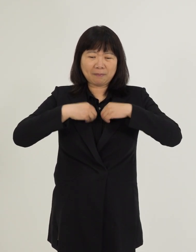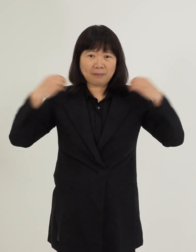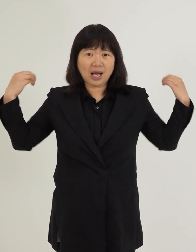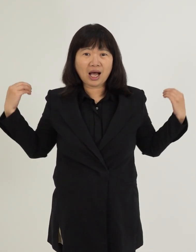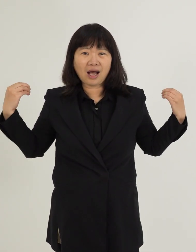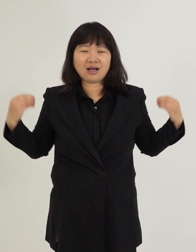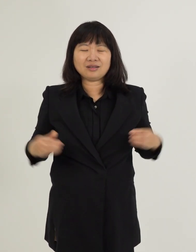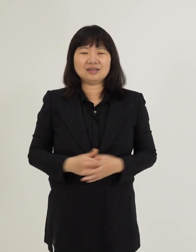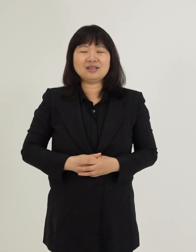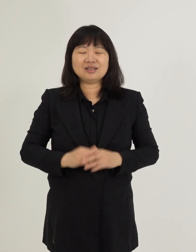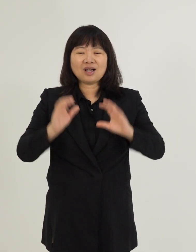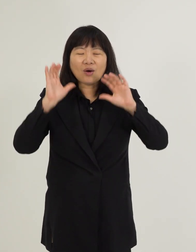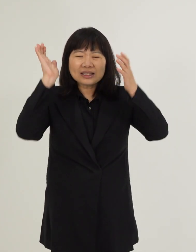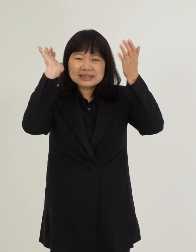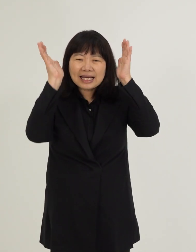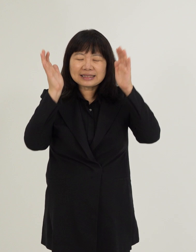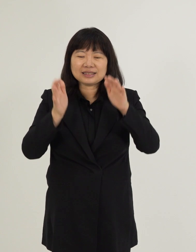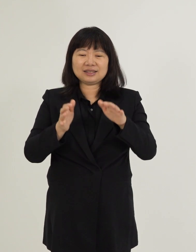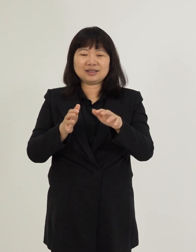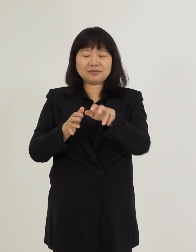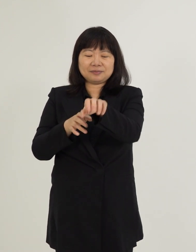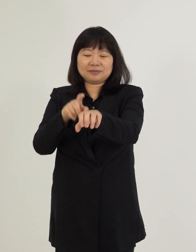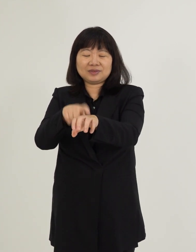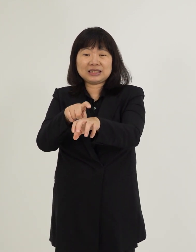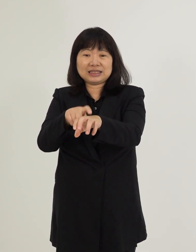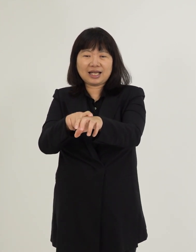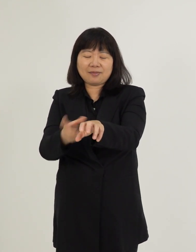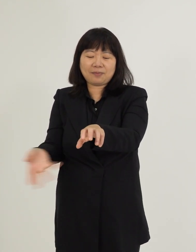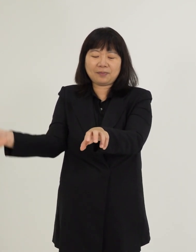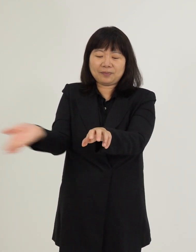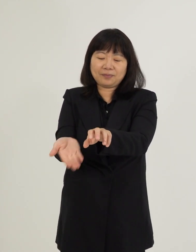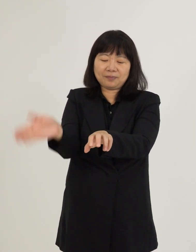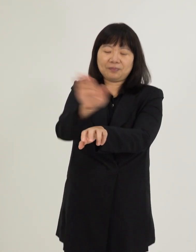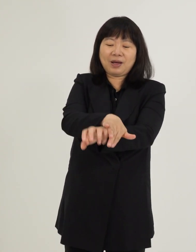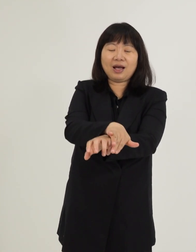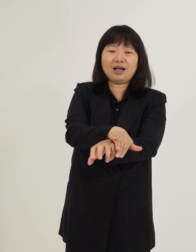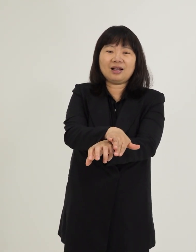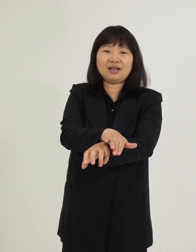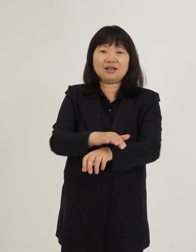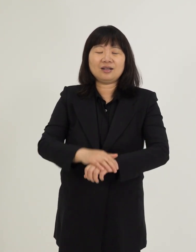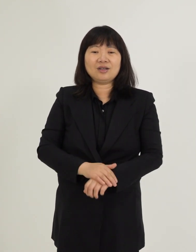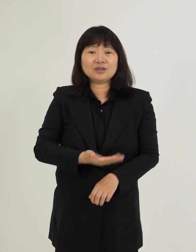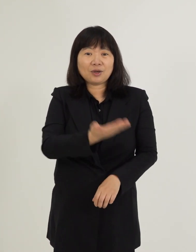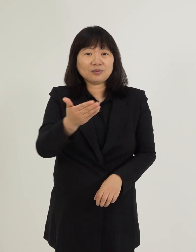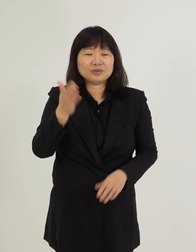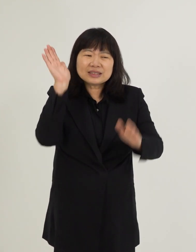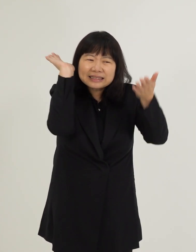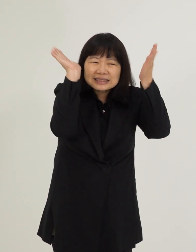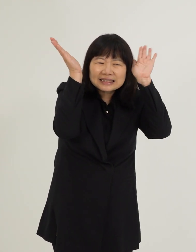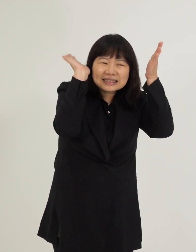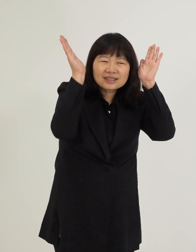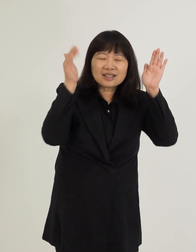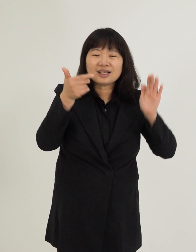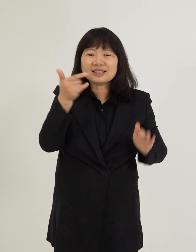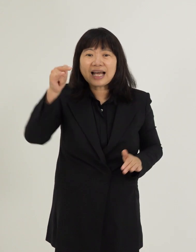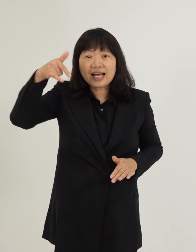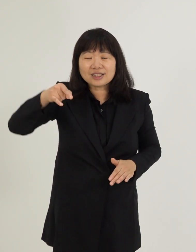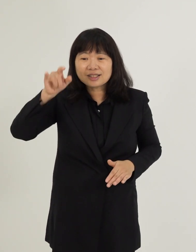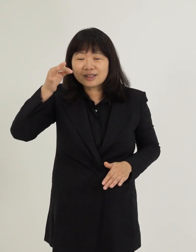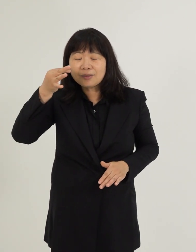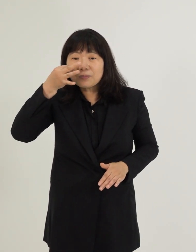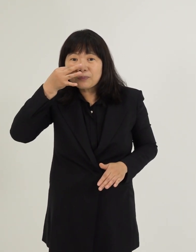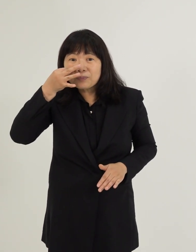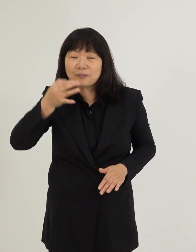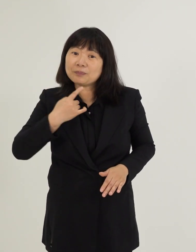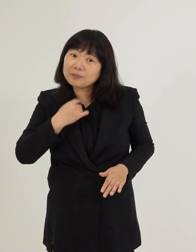그 어린 나귀 잔등에다가 얹었어요. 나귀 보신 적 있나요? 저희 2년 전에